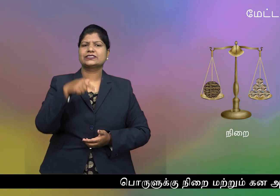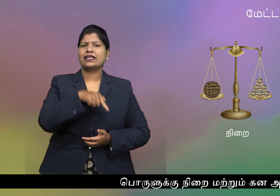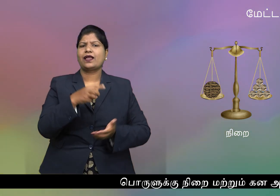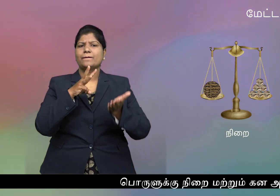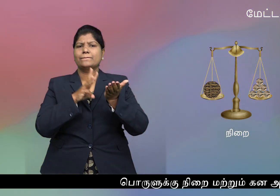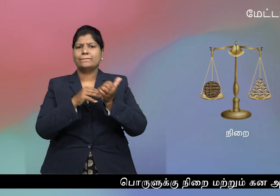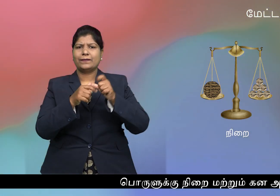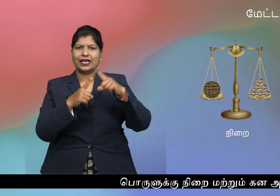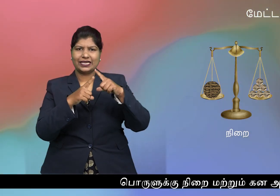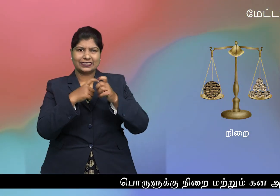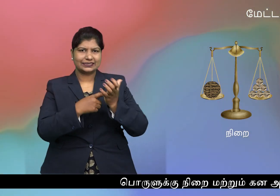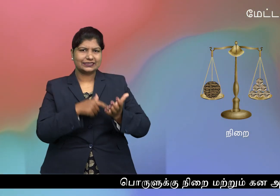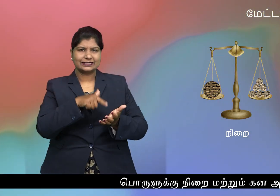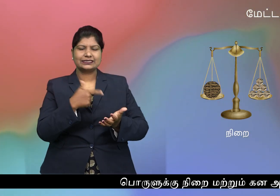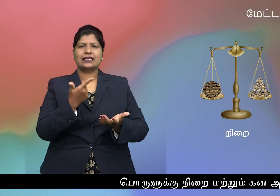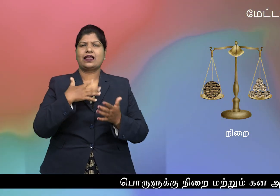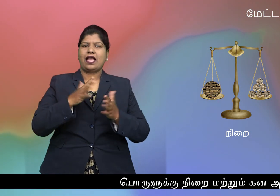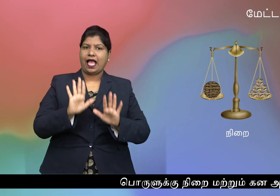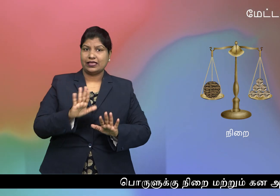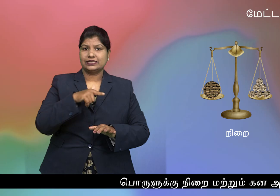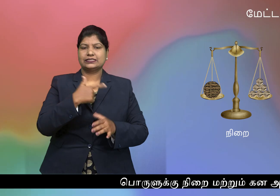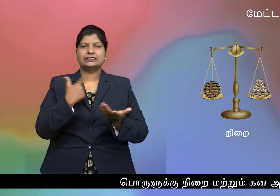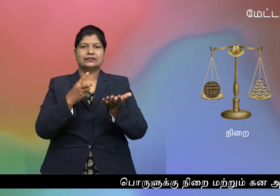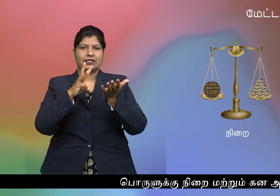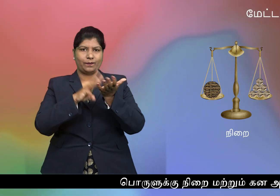பொருளுக்கு நிறை மற்றும் கன அளவு உள்ளது.